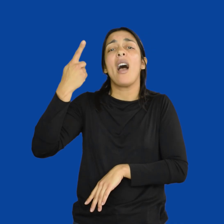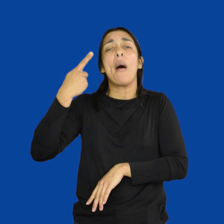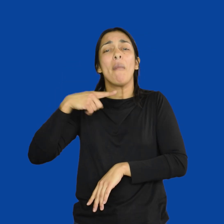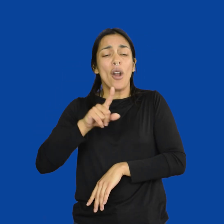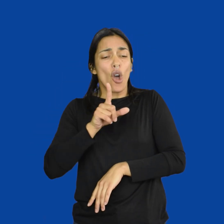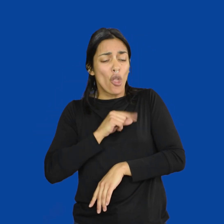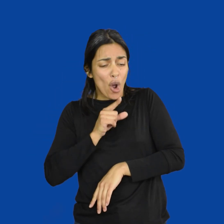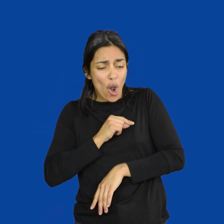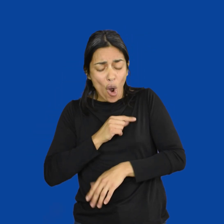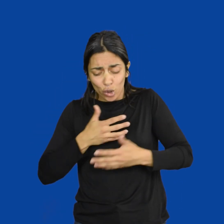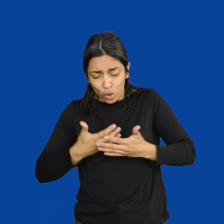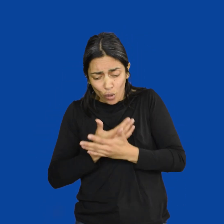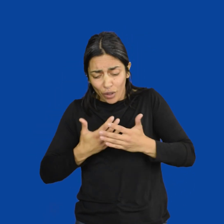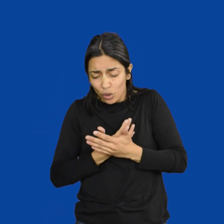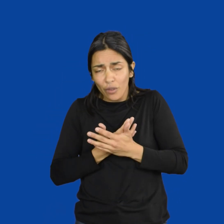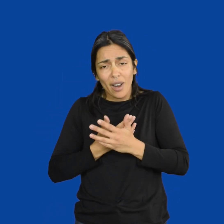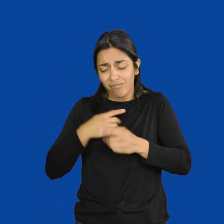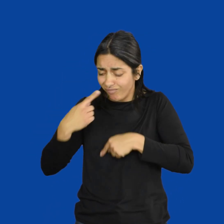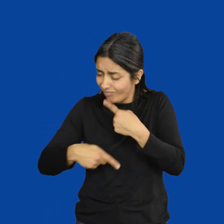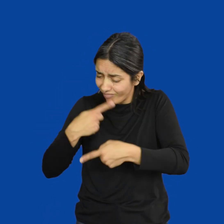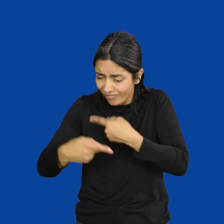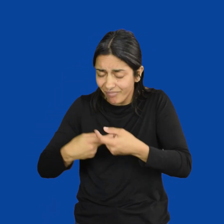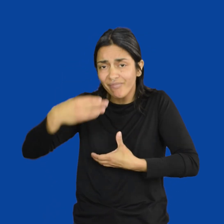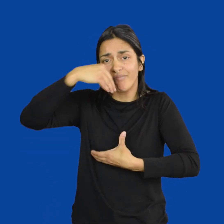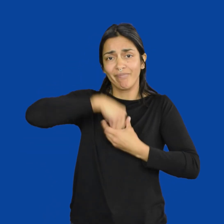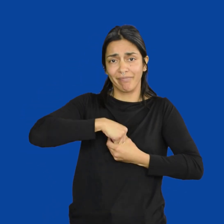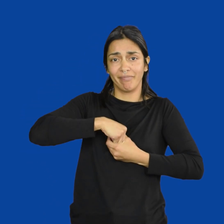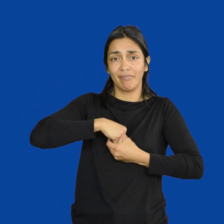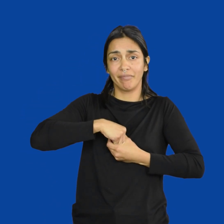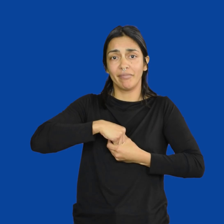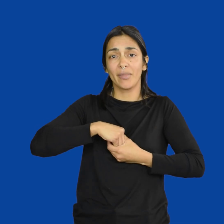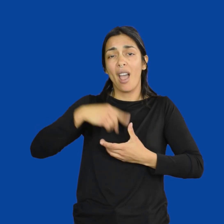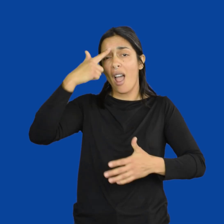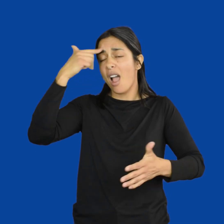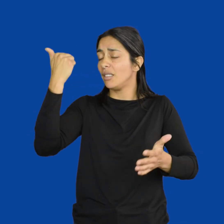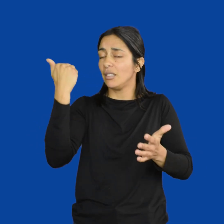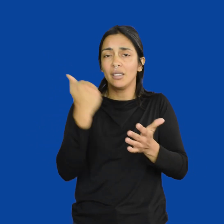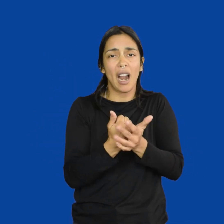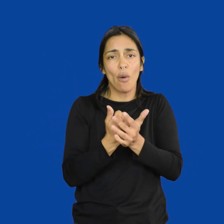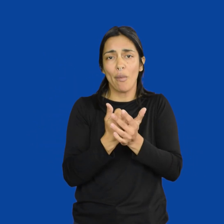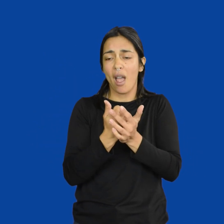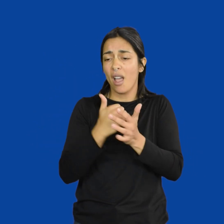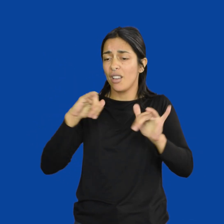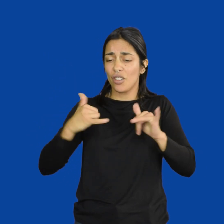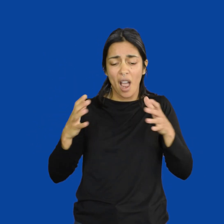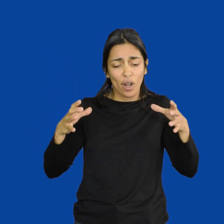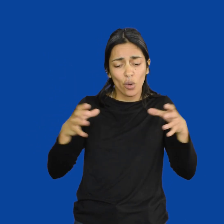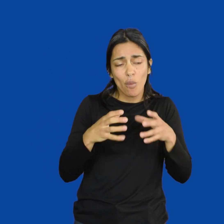no siguiese atentamente a donde fuera la comunidad. El trauma estaba instalado de forma colectiva en